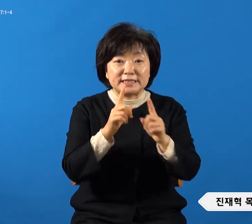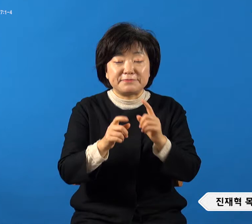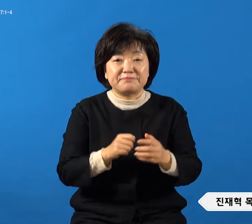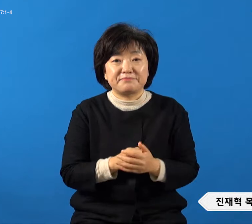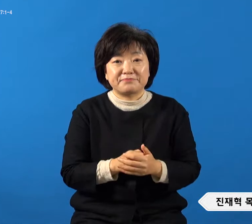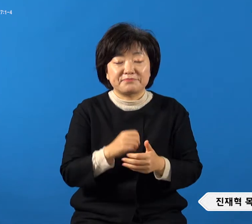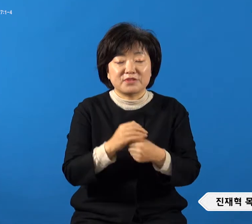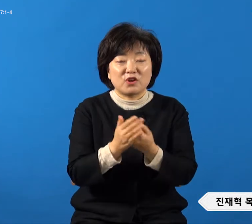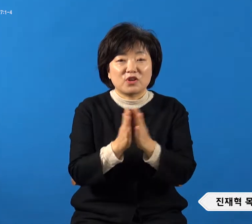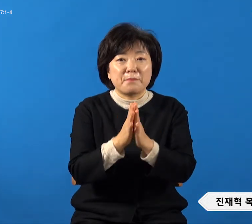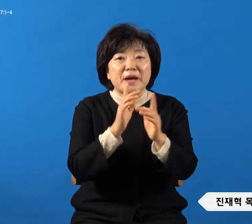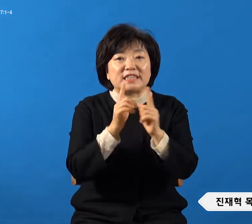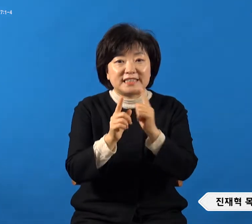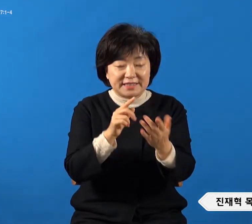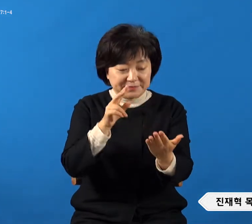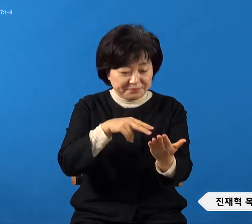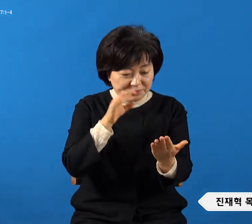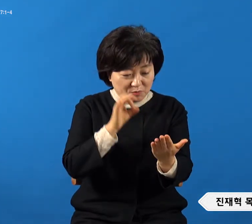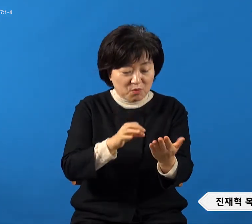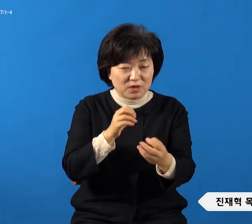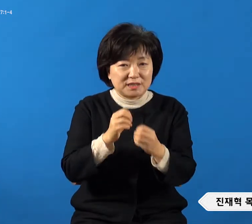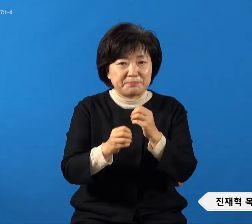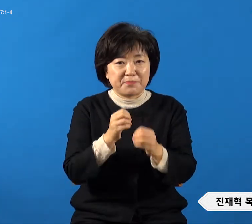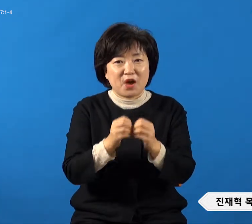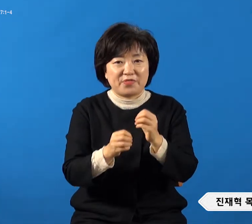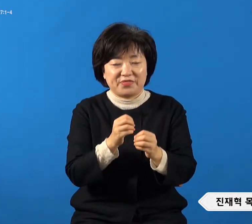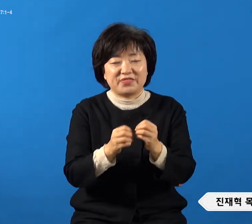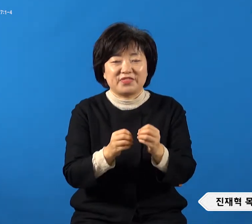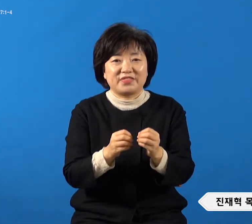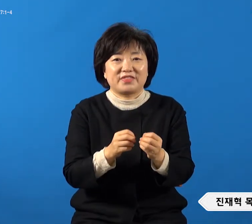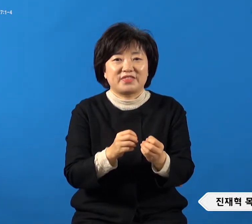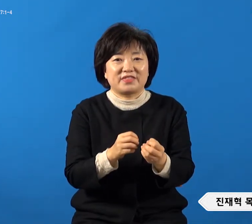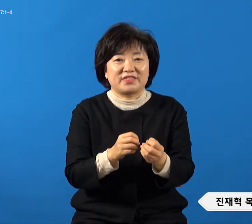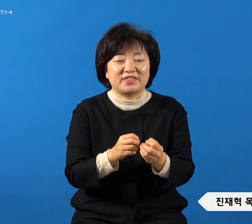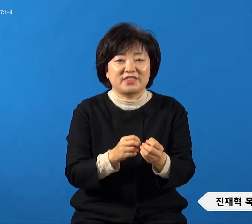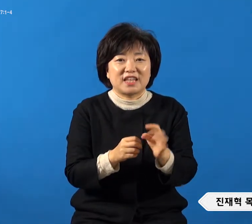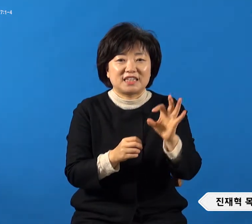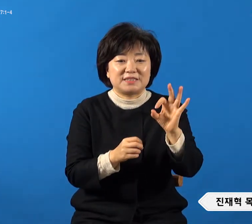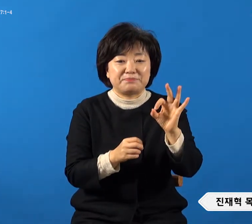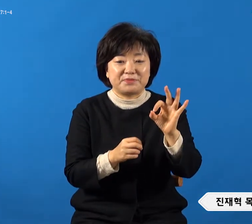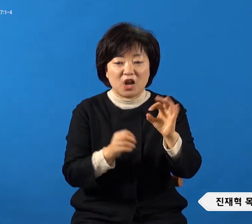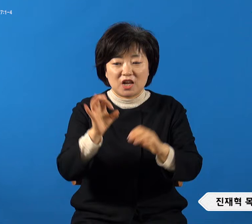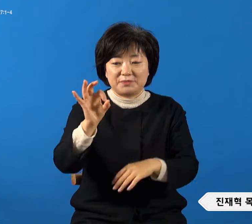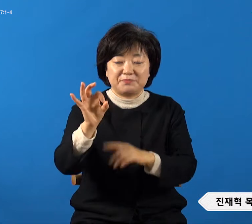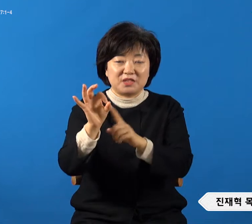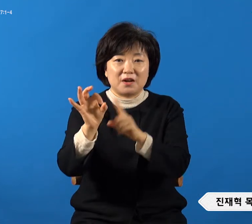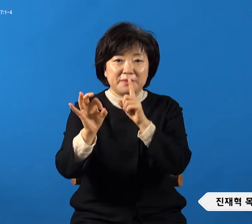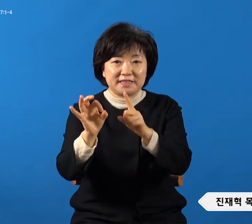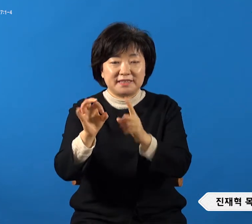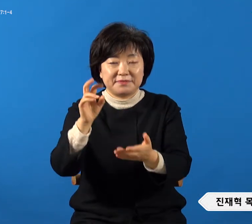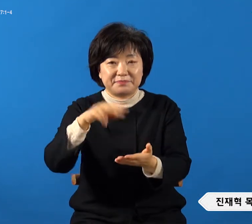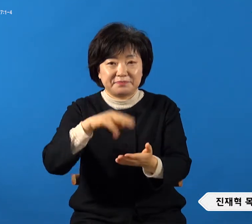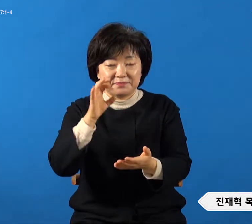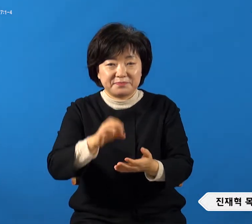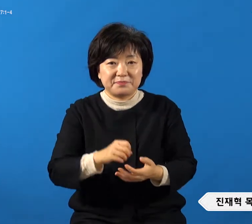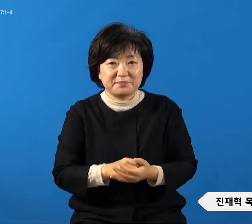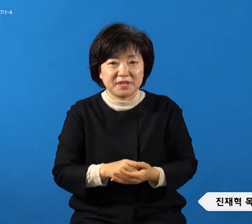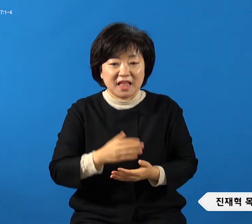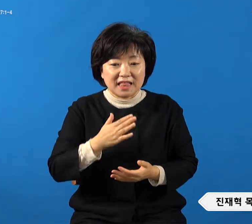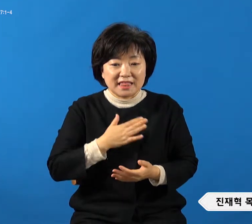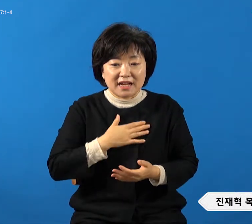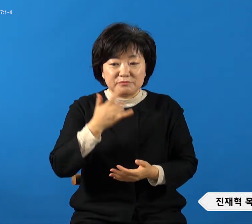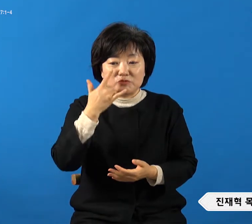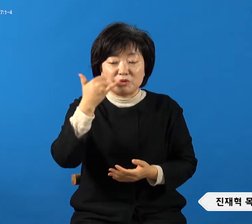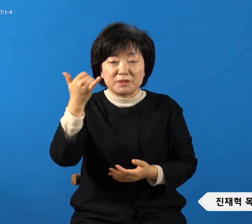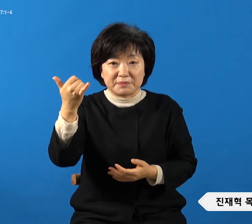말씀, 성경 말씀도 시편 기자는 그렇게 고백합니다. 10절의 말씀을 보니까 이렇게 이야기합니다.